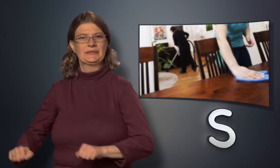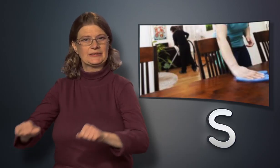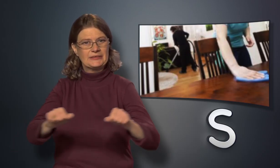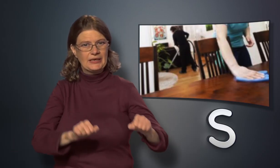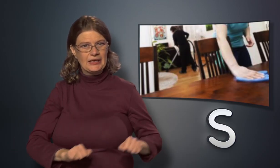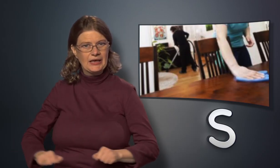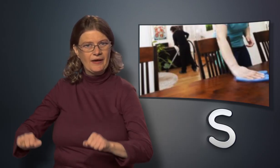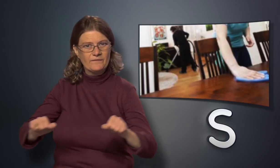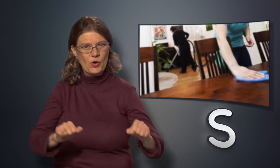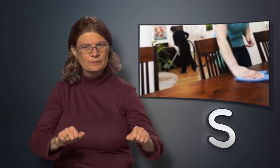Siivota.